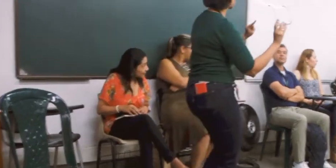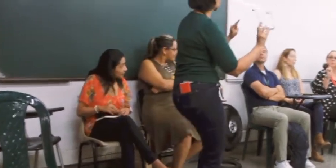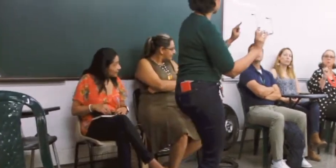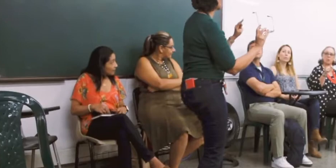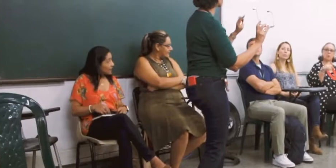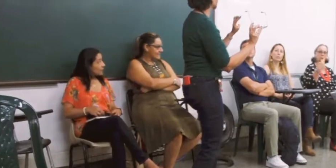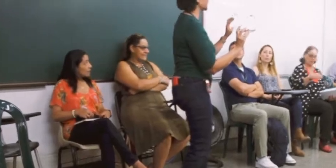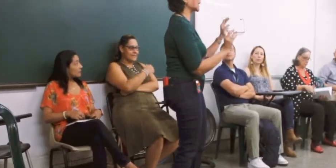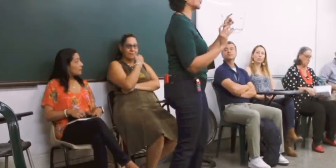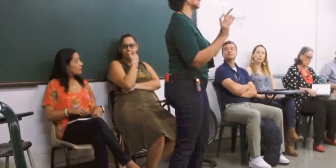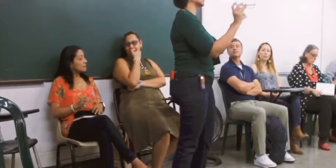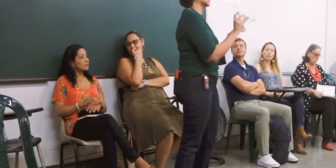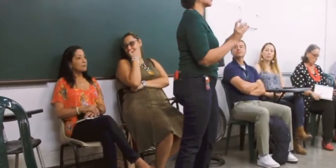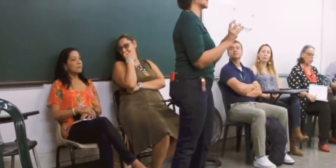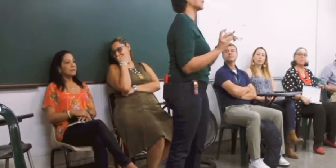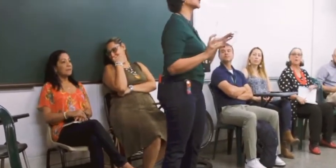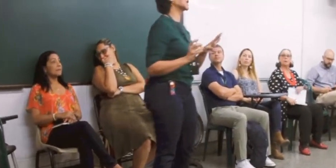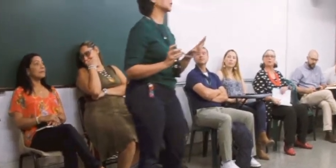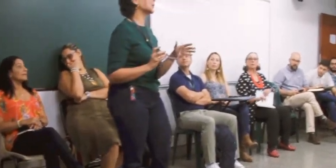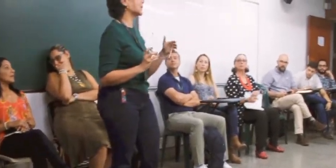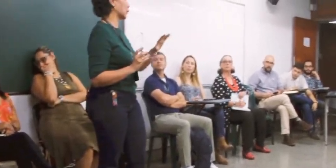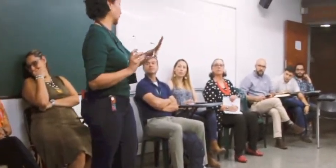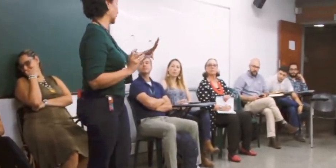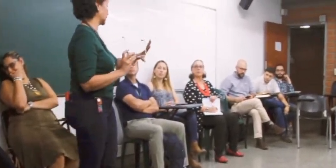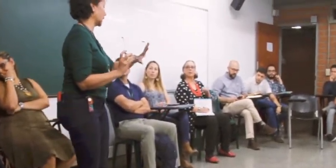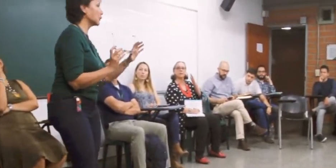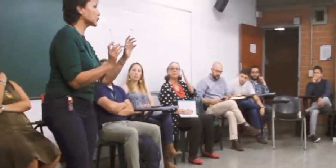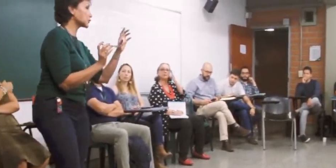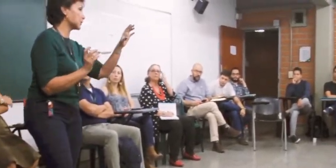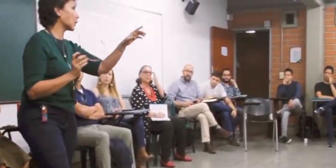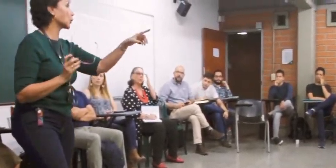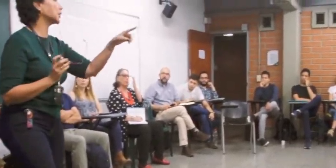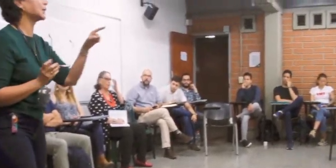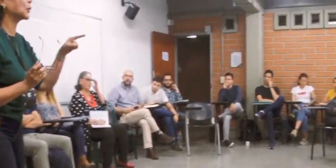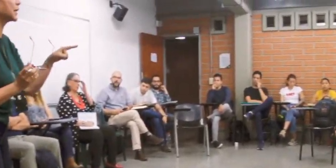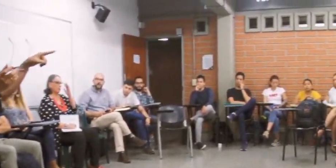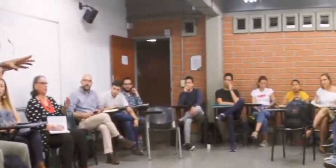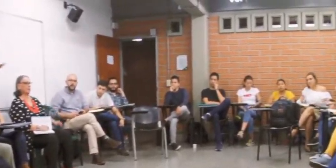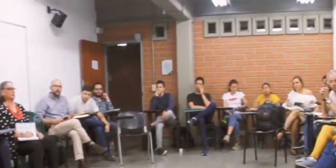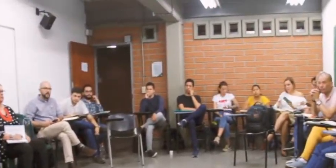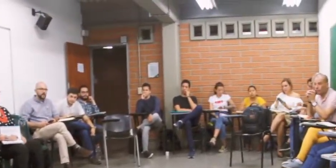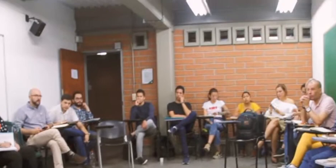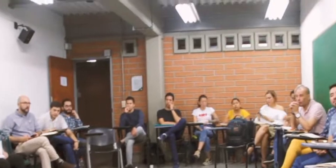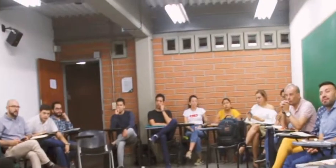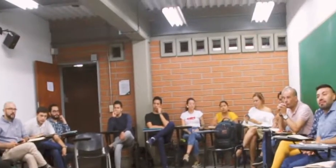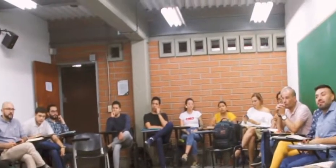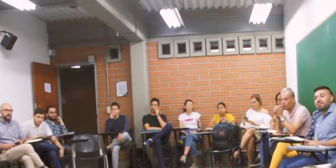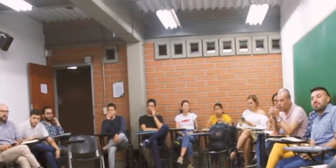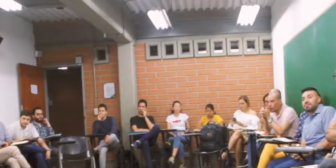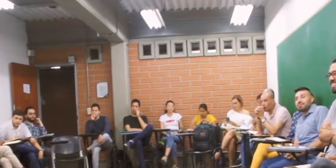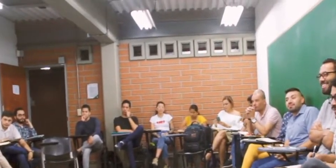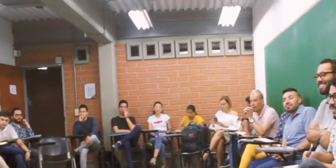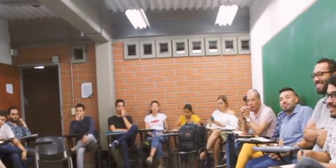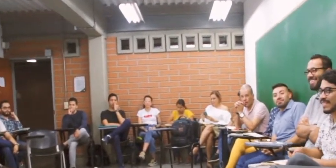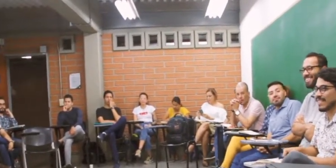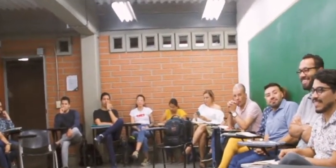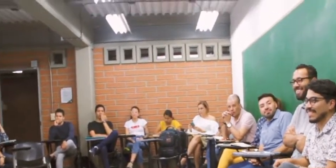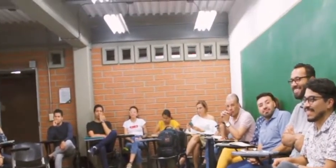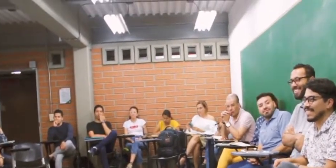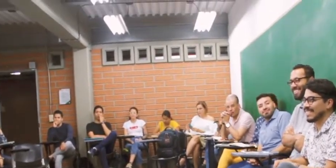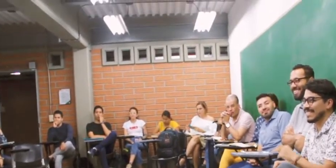quieren, escuchamos primero y luego damos la ronda porque tenemos poco tiempo. ¿Quién es el